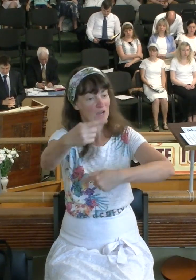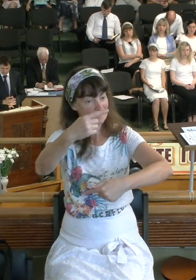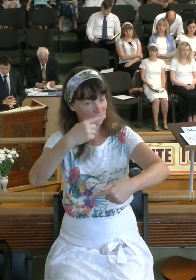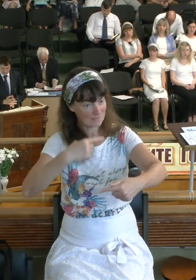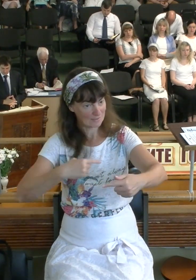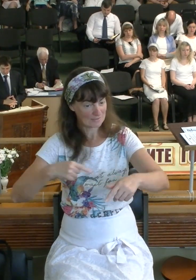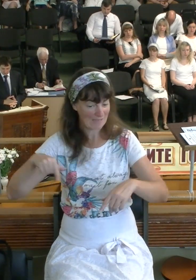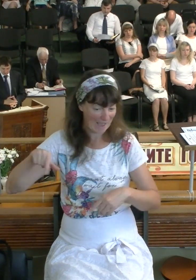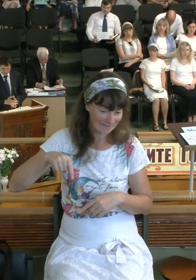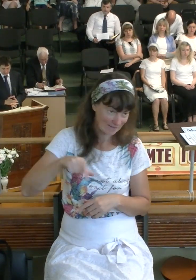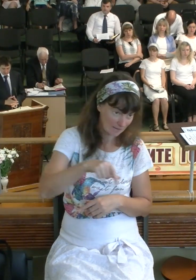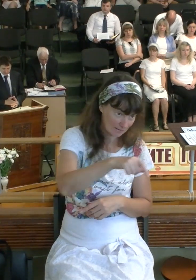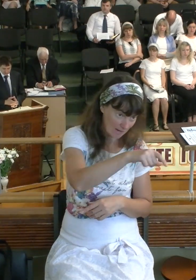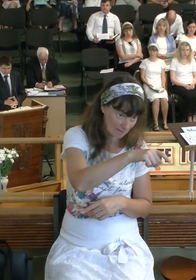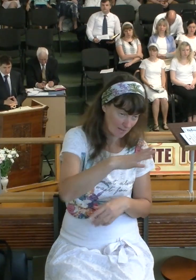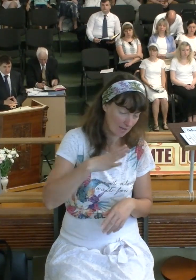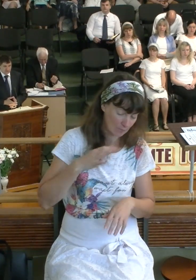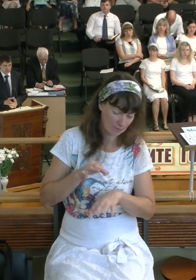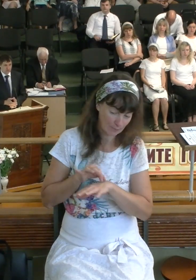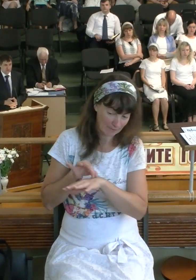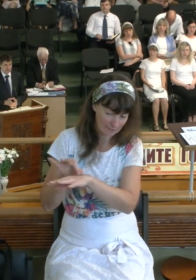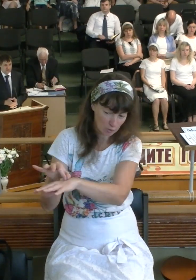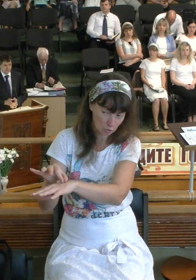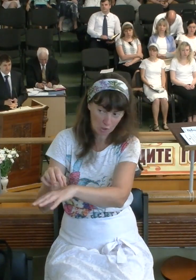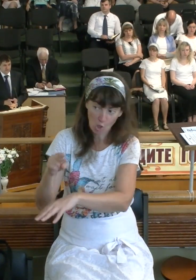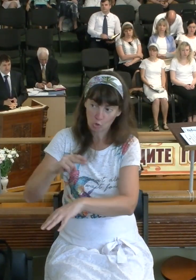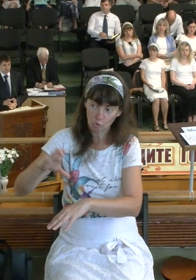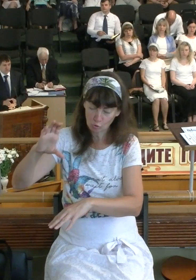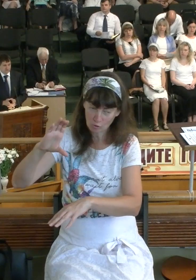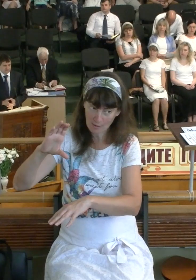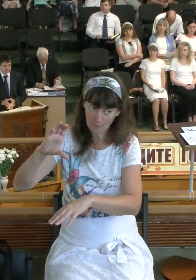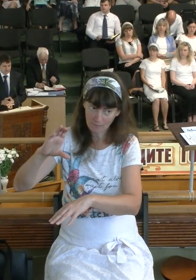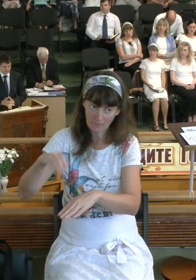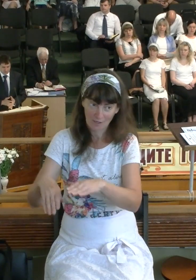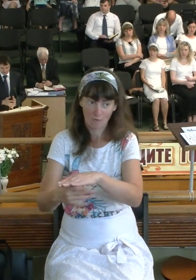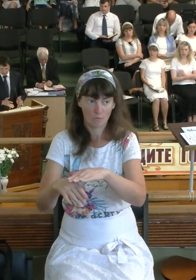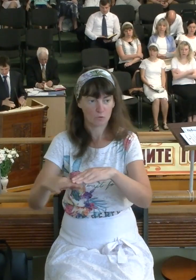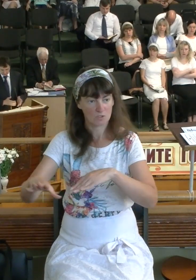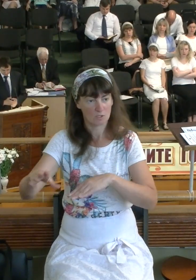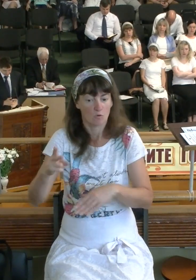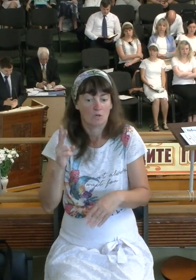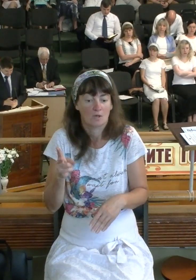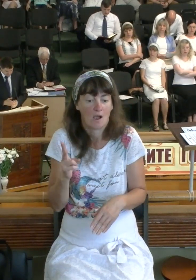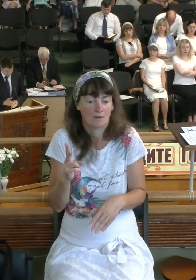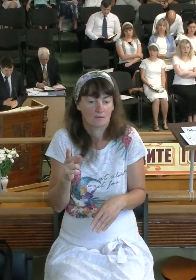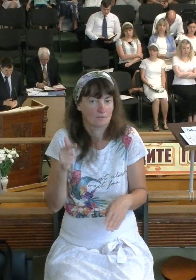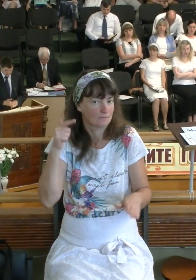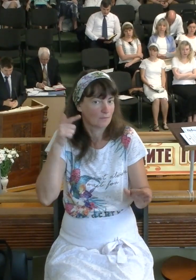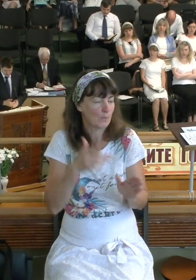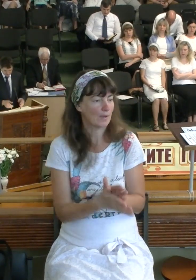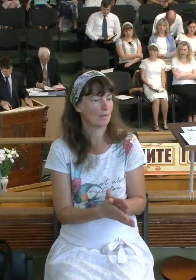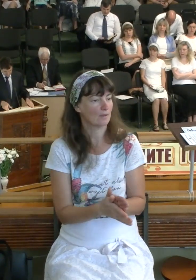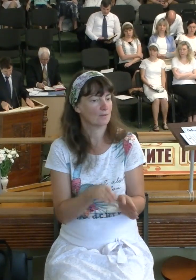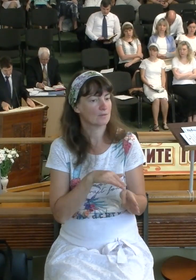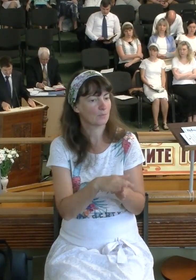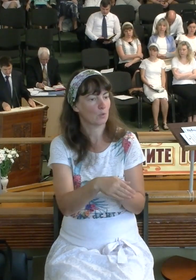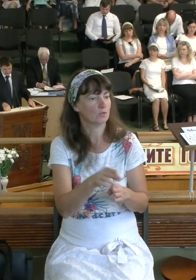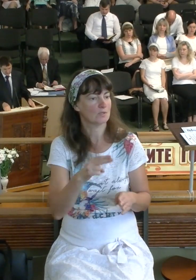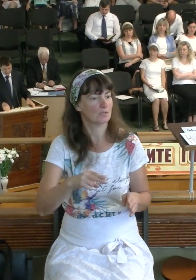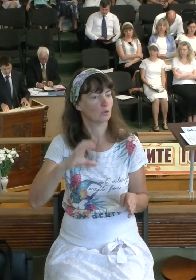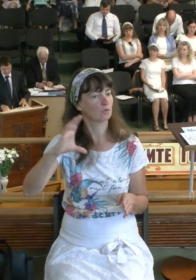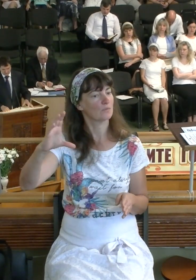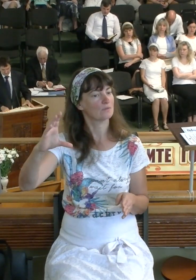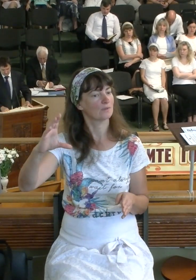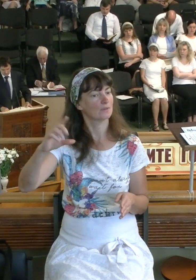Иордана и поведен был Духом в пустыню. Что же такое исполняться Духом Святым? Что же такое, знаете, эти